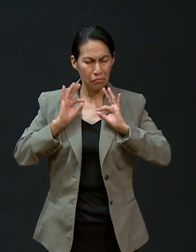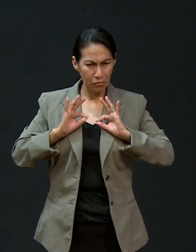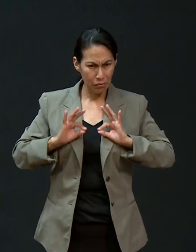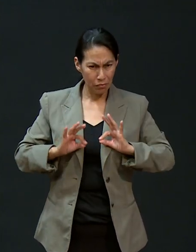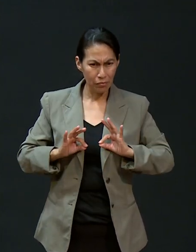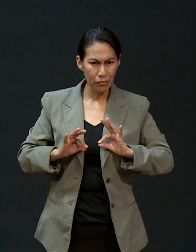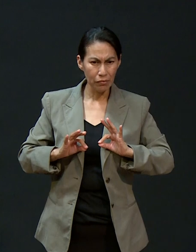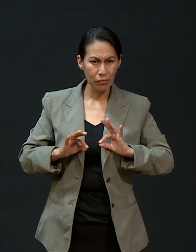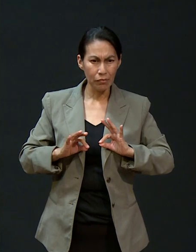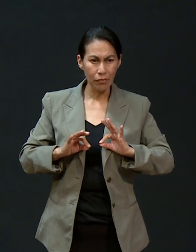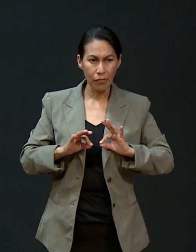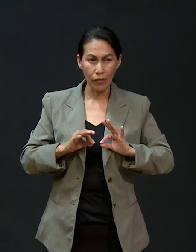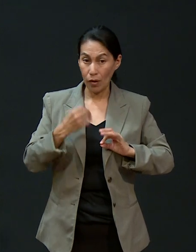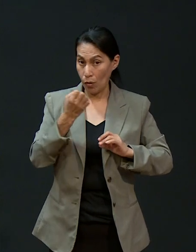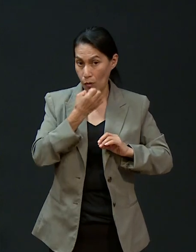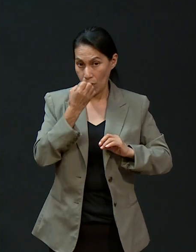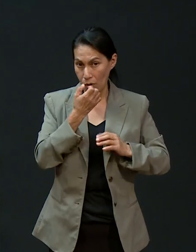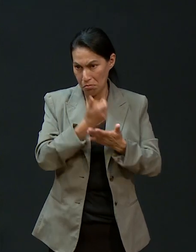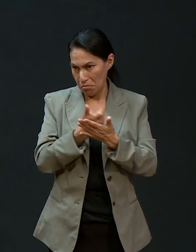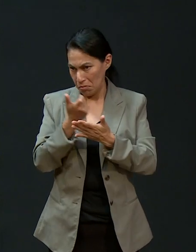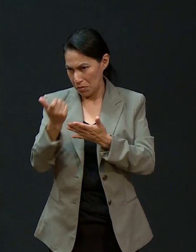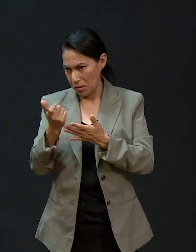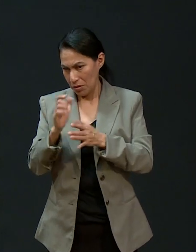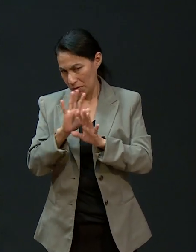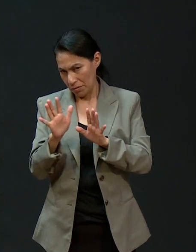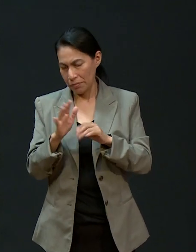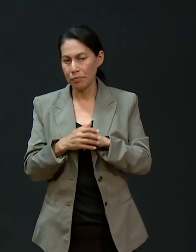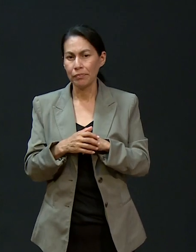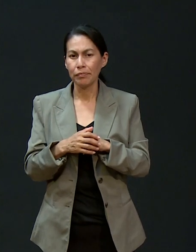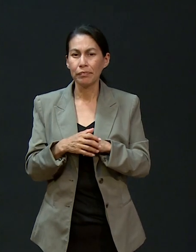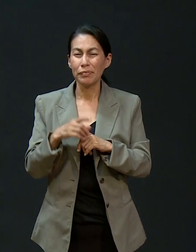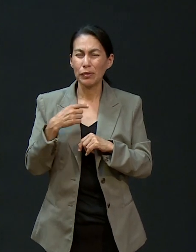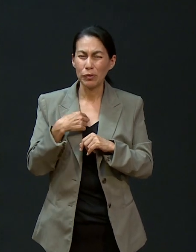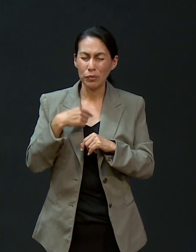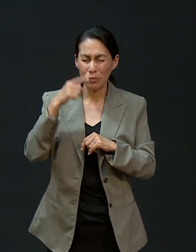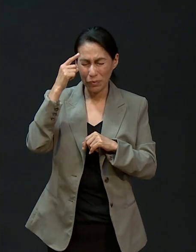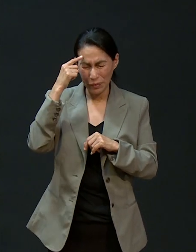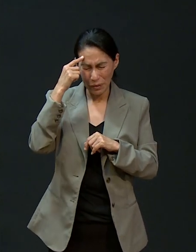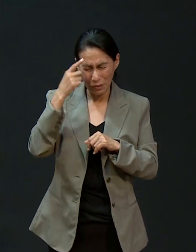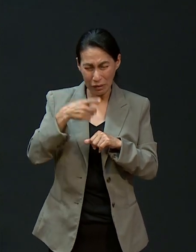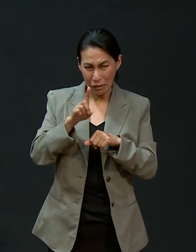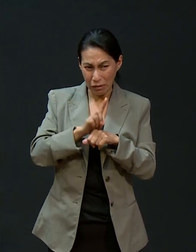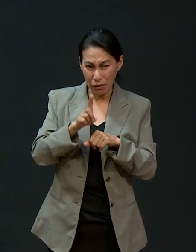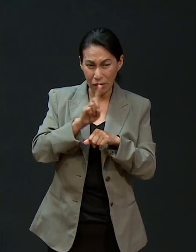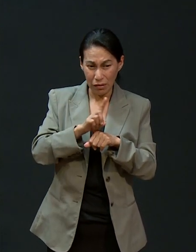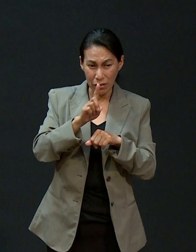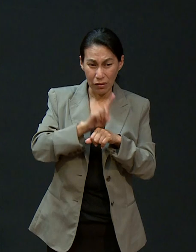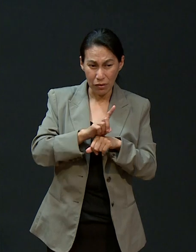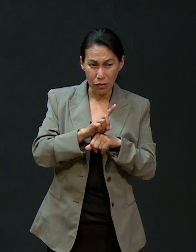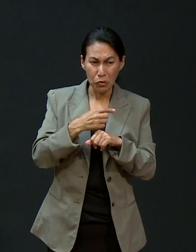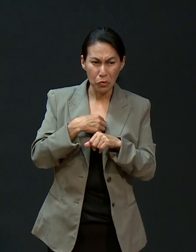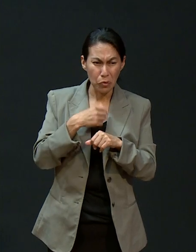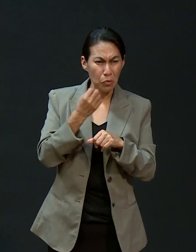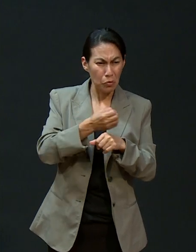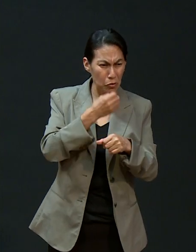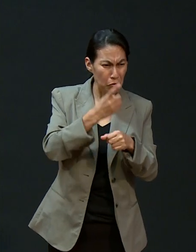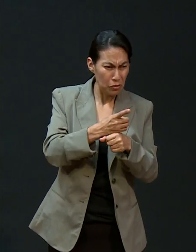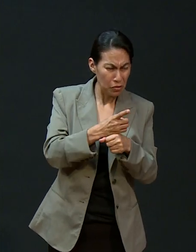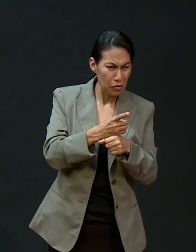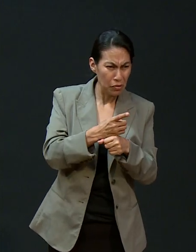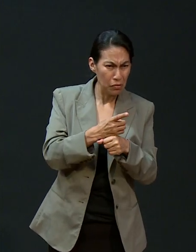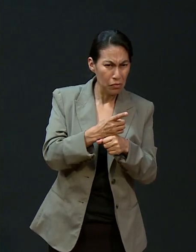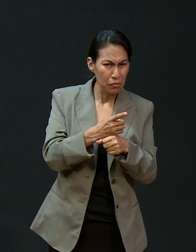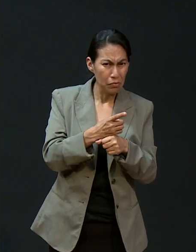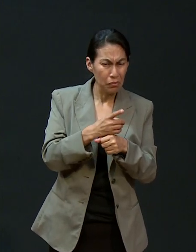Yo estaba tranquilo con esto, que era pagar mi colegiatura. Pero todos los días pensaba, ¿qué oportunidad